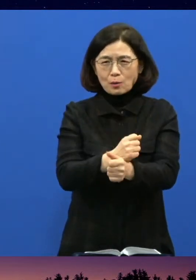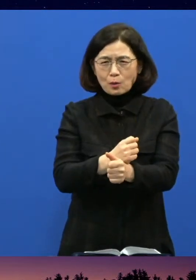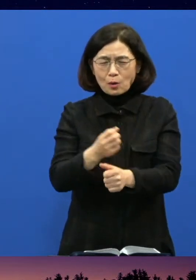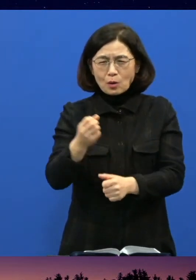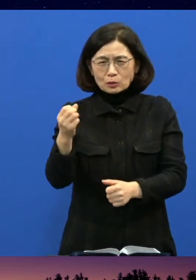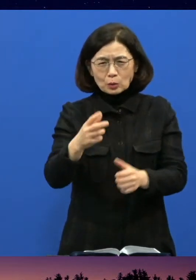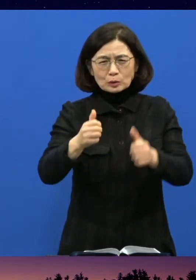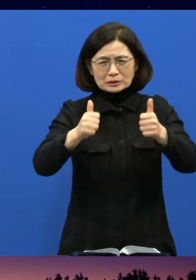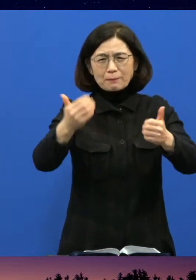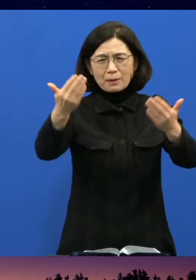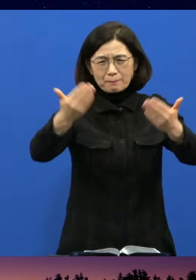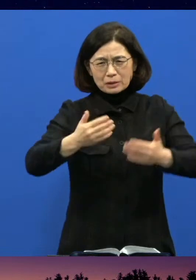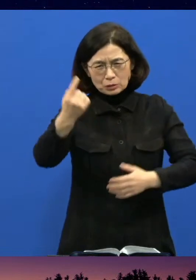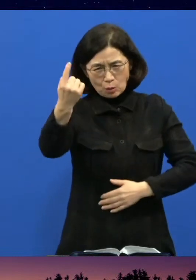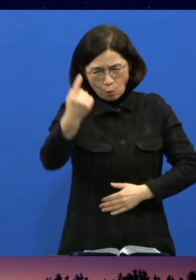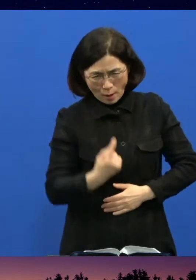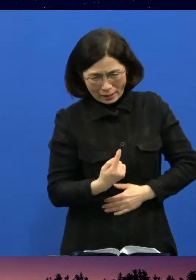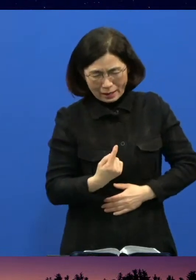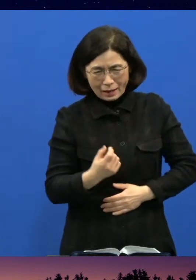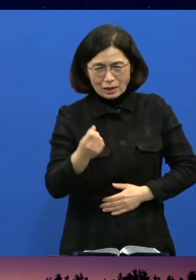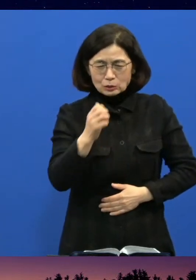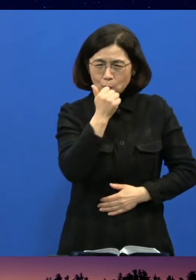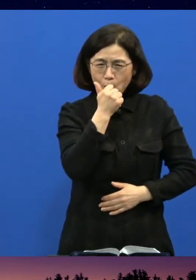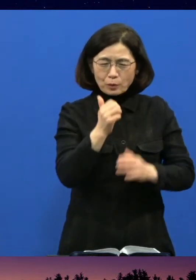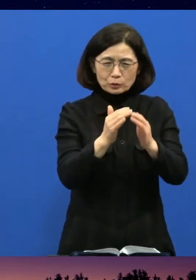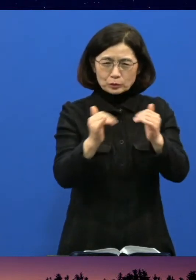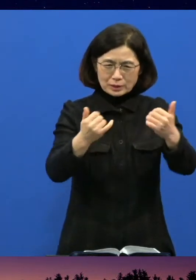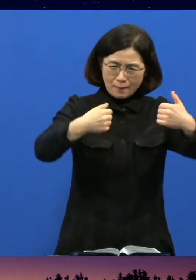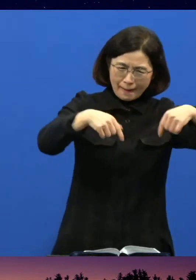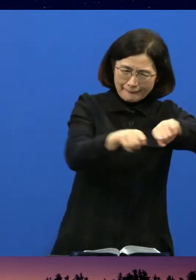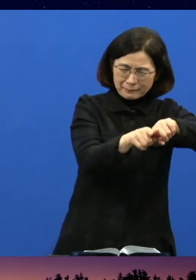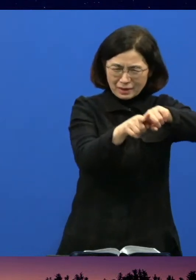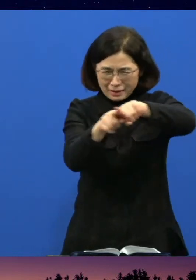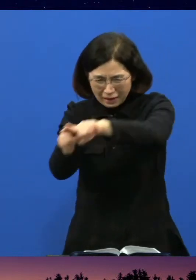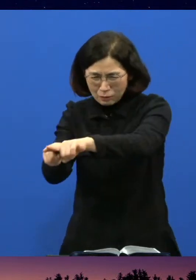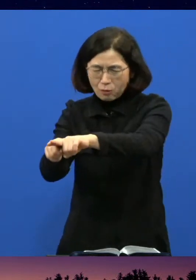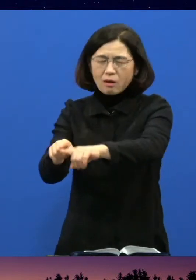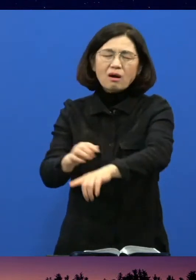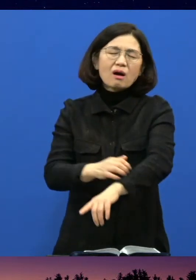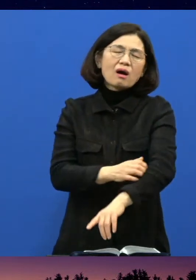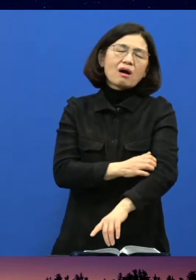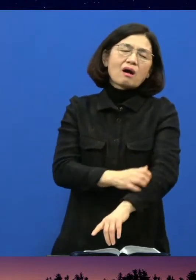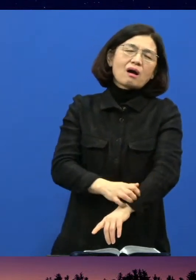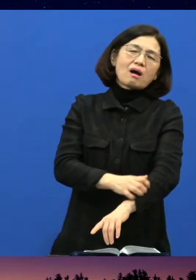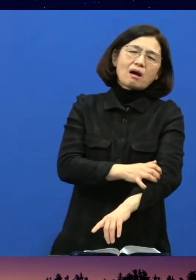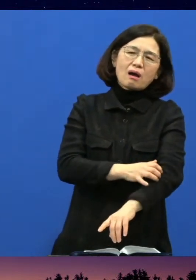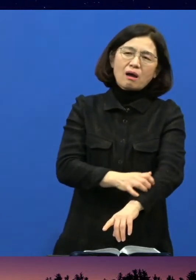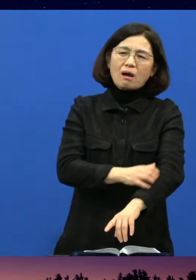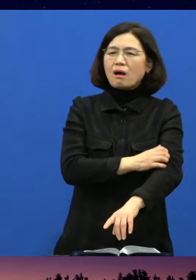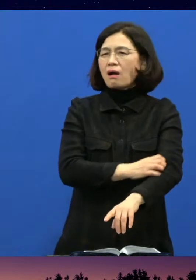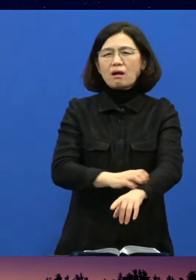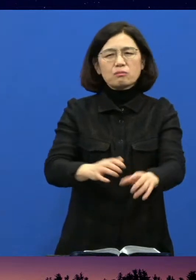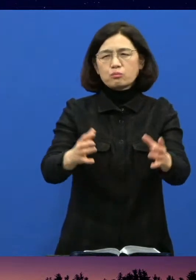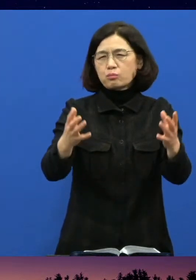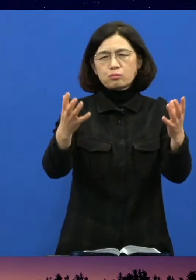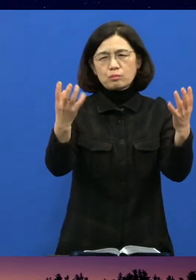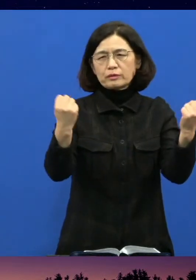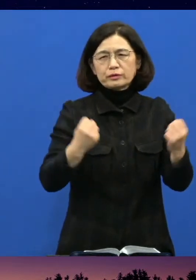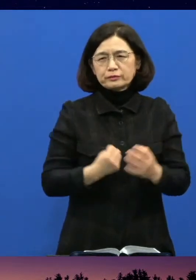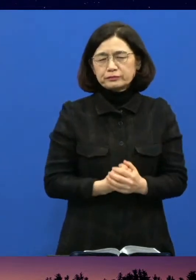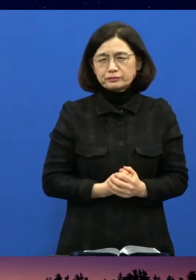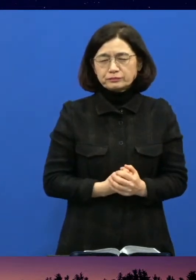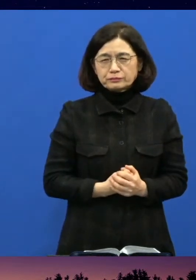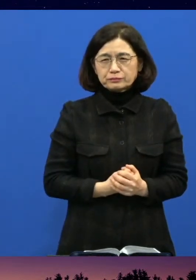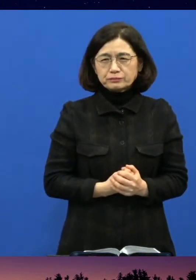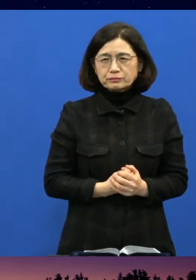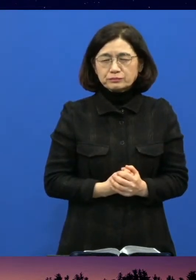그러고, 변호사를 대동하고, 또 많은 그 어떤 그